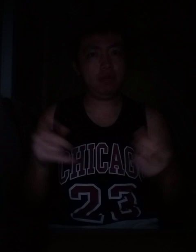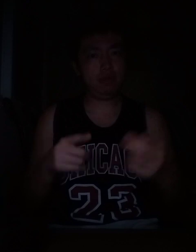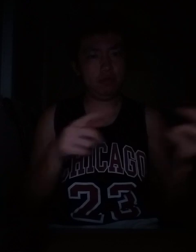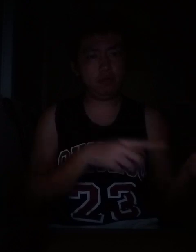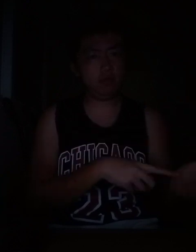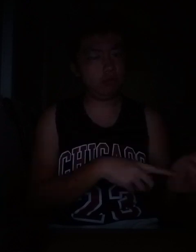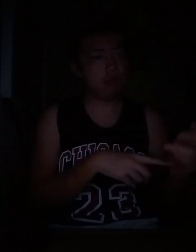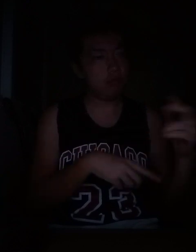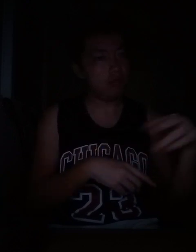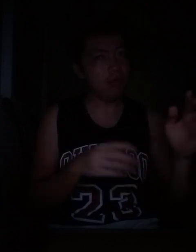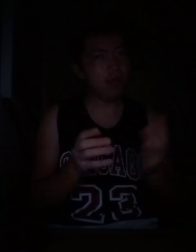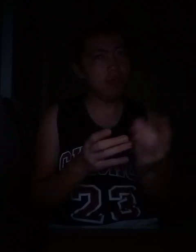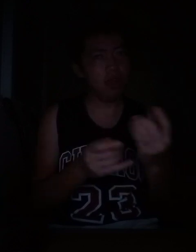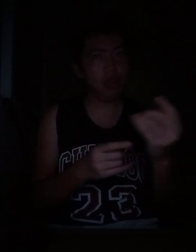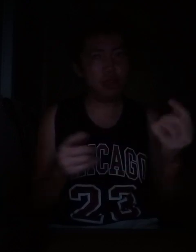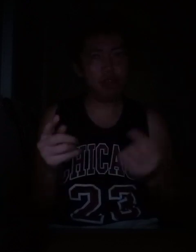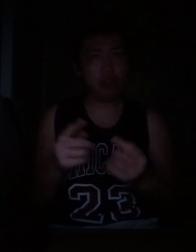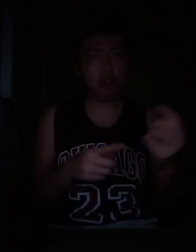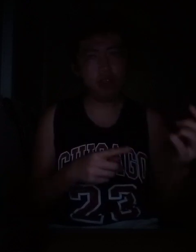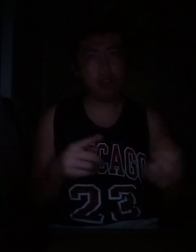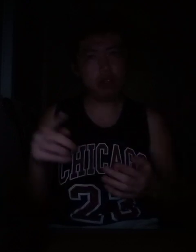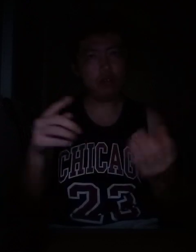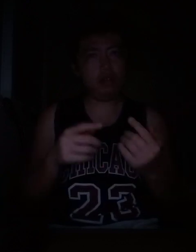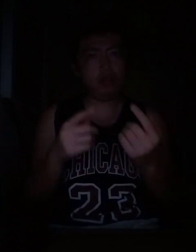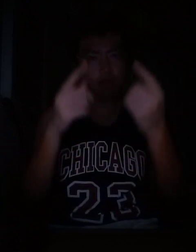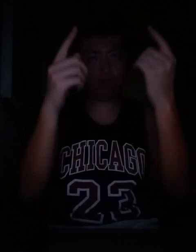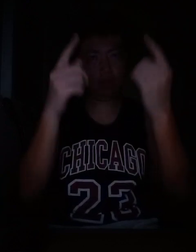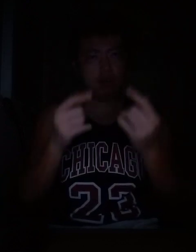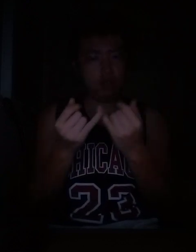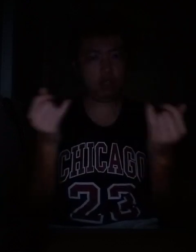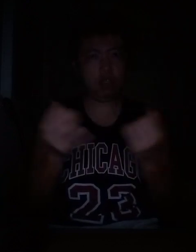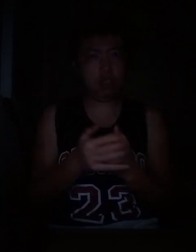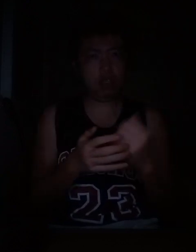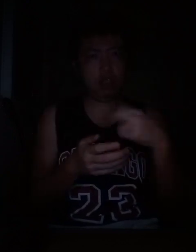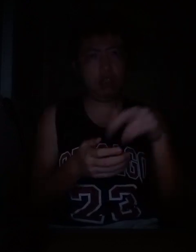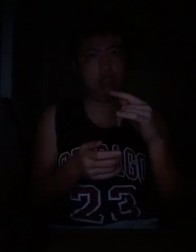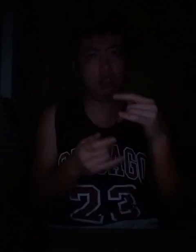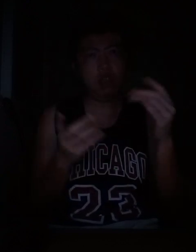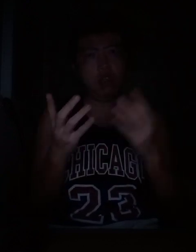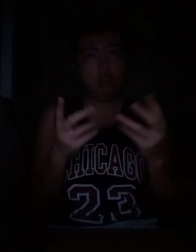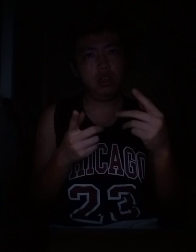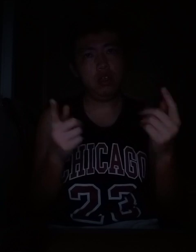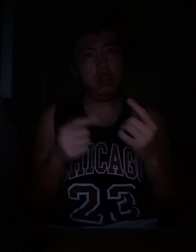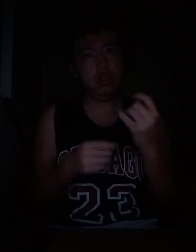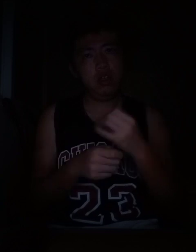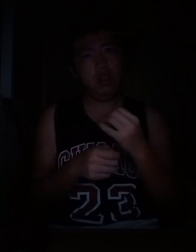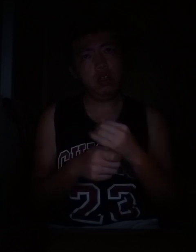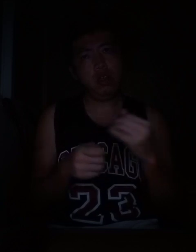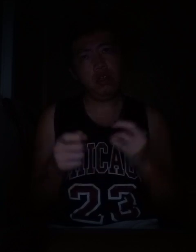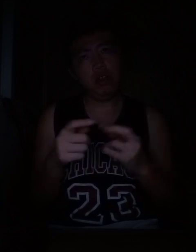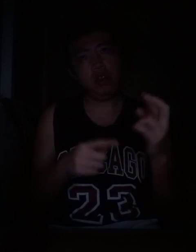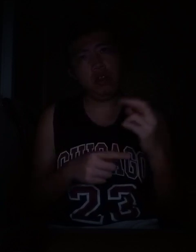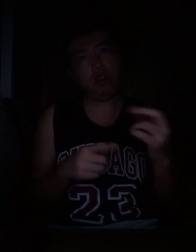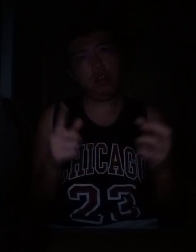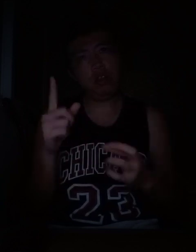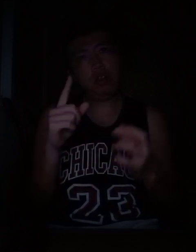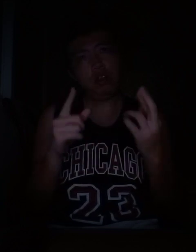약 350km 부근 바다에서 올라오고 있습니다. 중심 기압이 970헥토파스칼, 최대 풍속은 초속